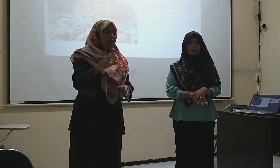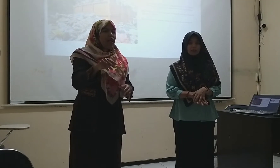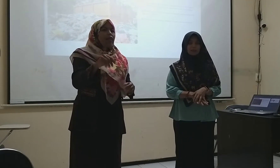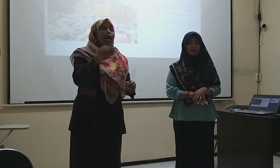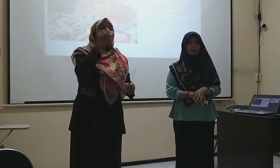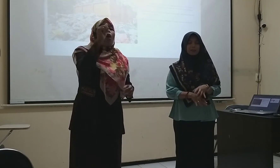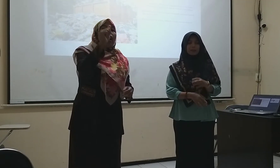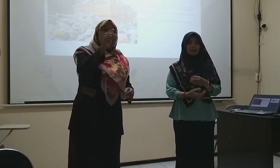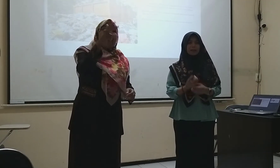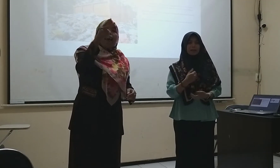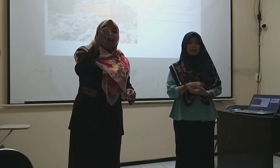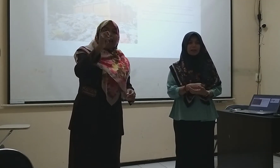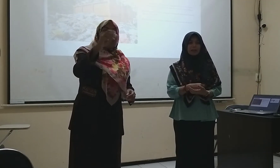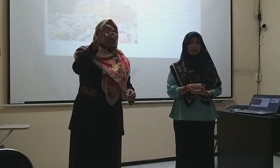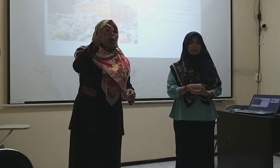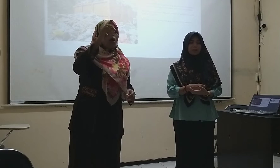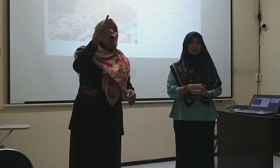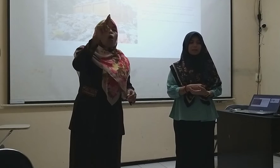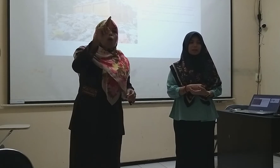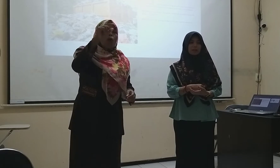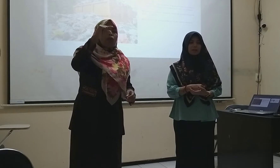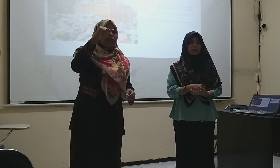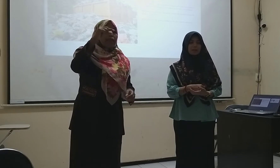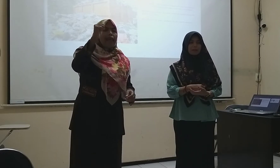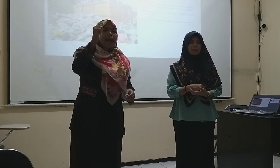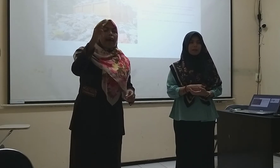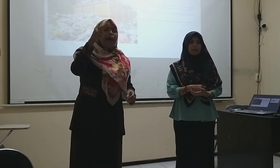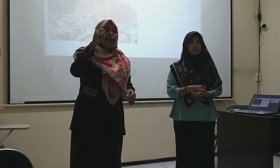Anorganik itu adalah seperti bahan kimia, seperti